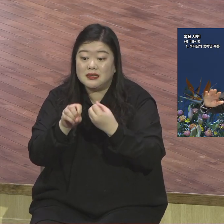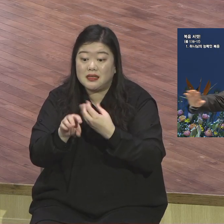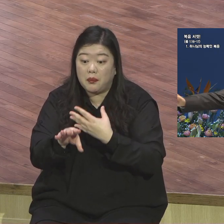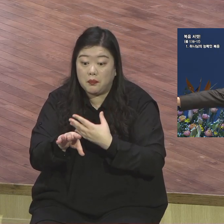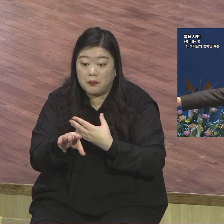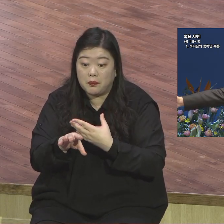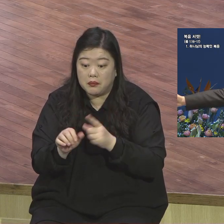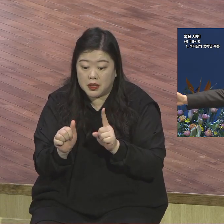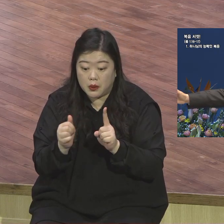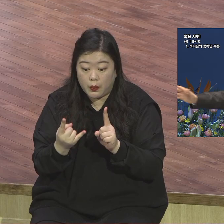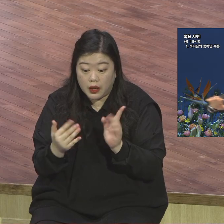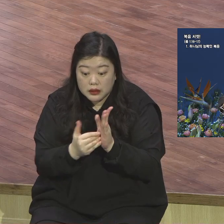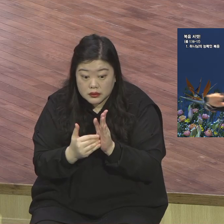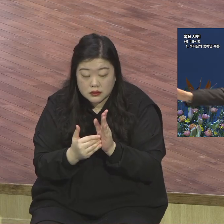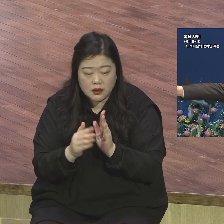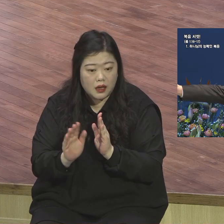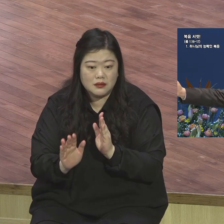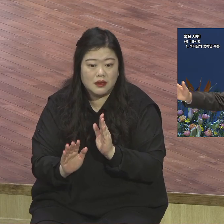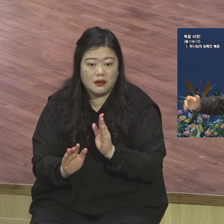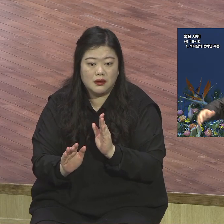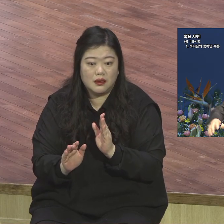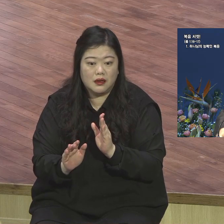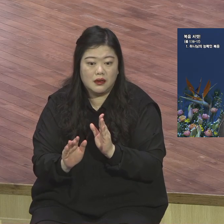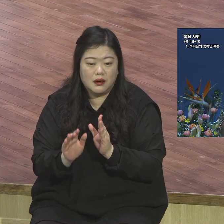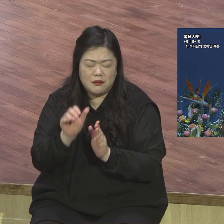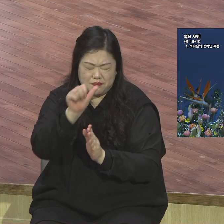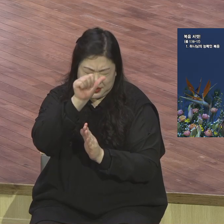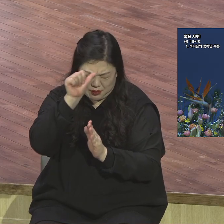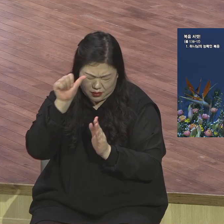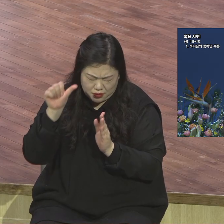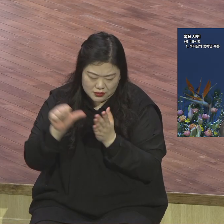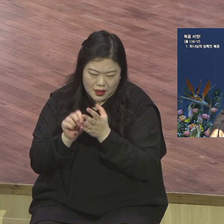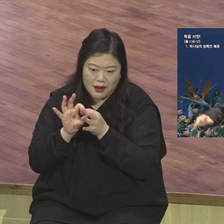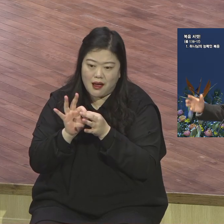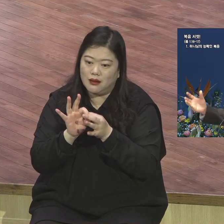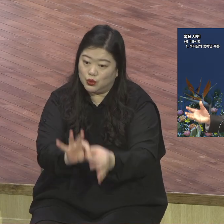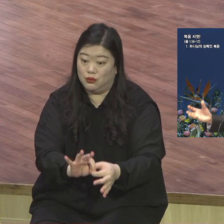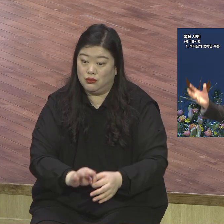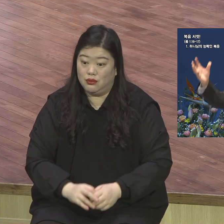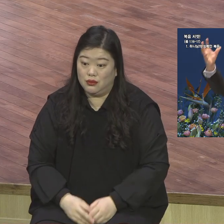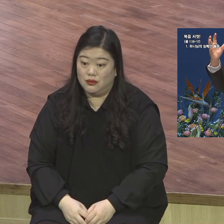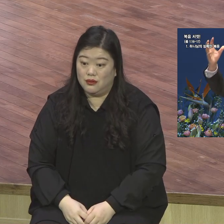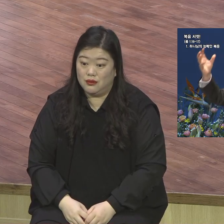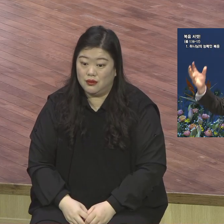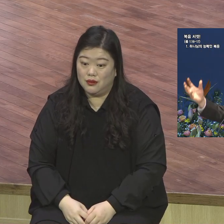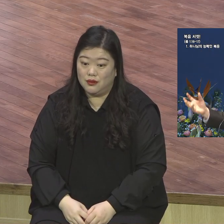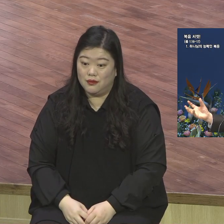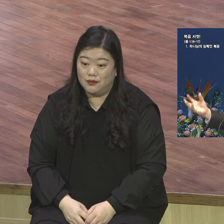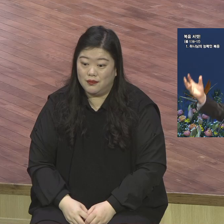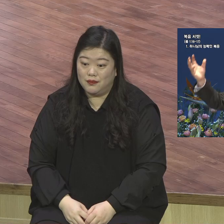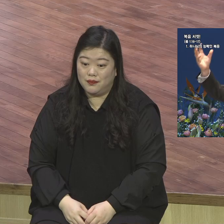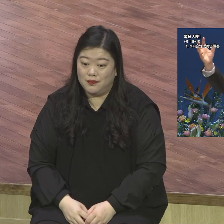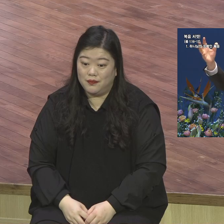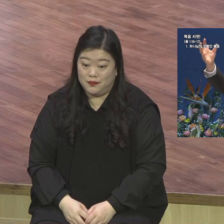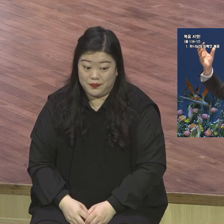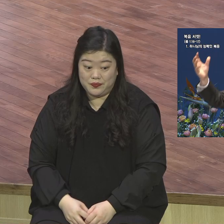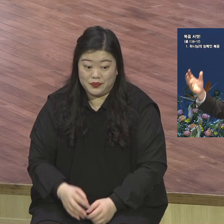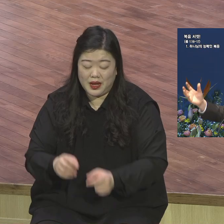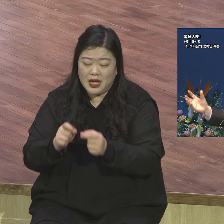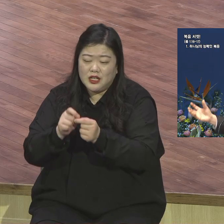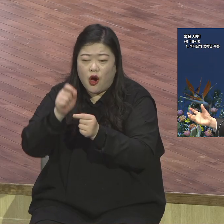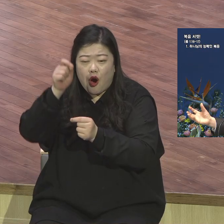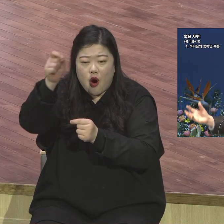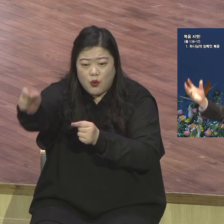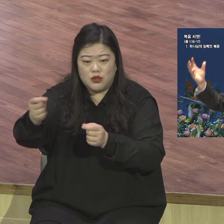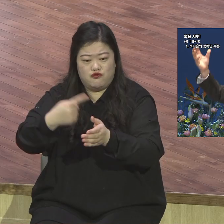이 땅에는 다 일시적으로 살다가 죽음 끝이야. 우리는 그거 아니요. 영원을 향해서 막 영원을 향해서